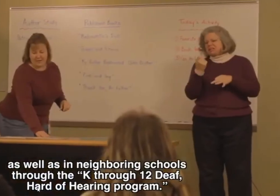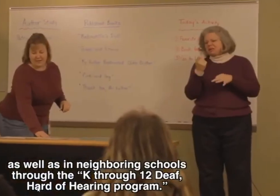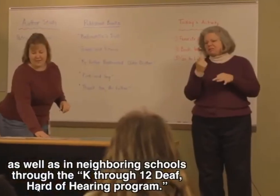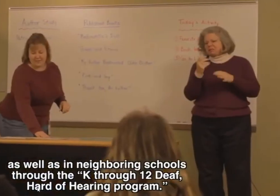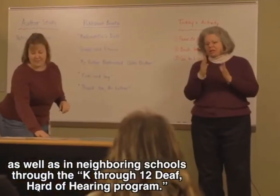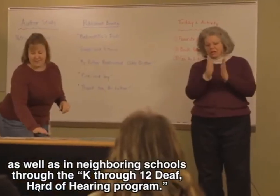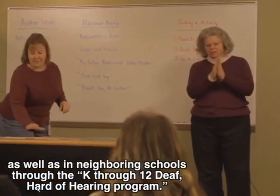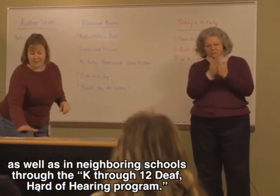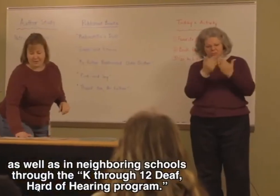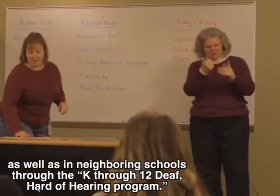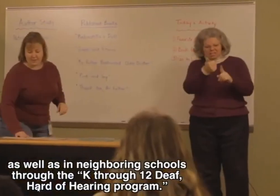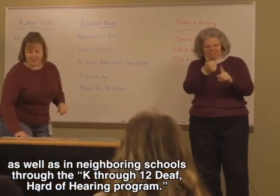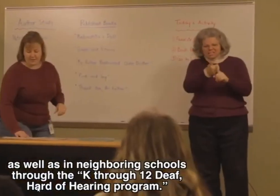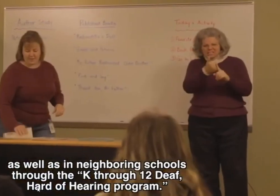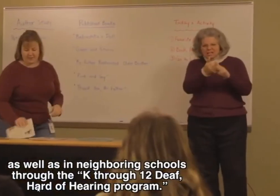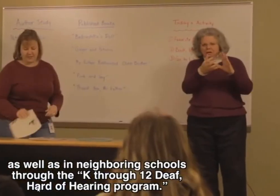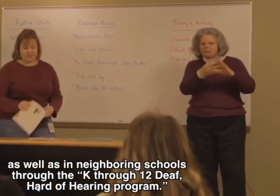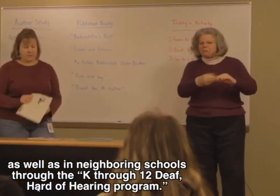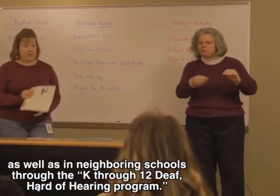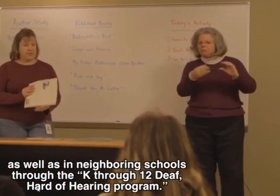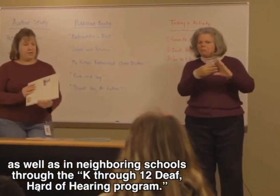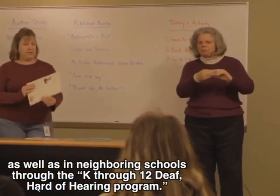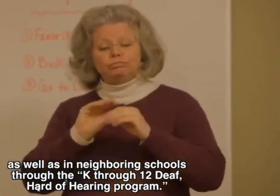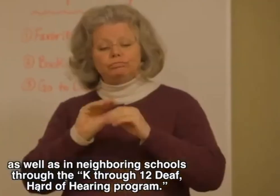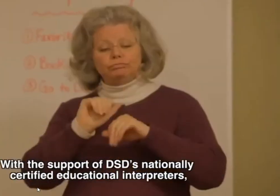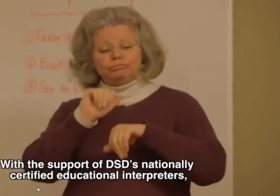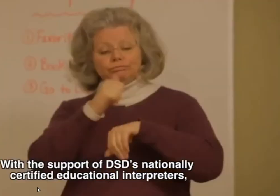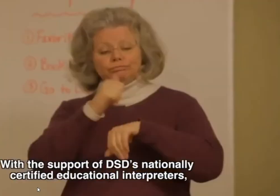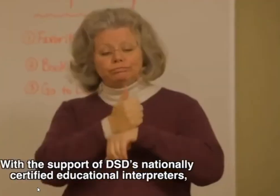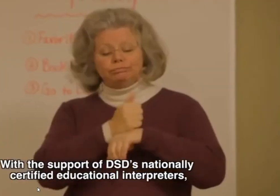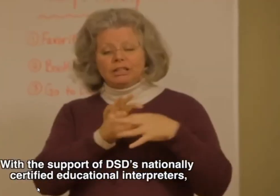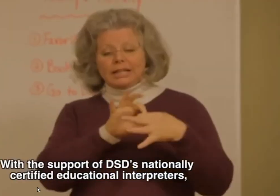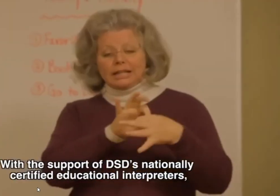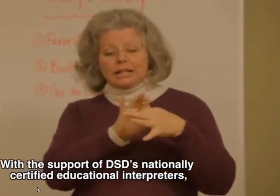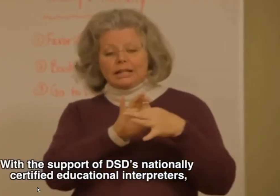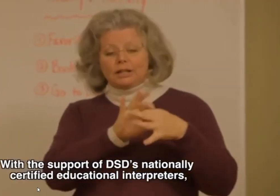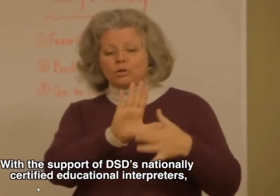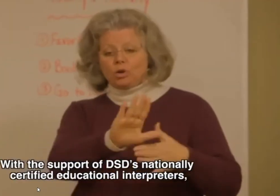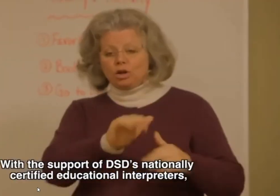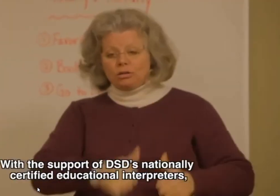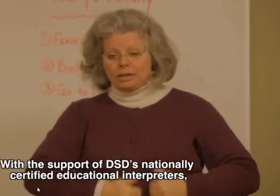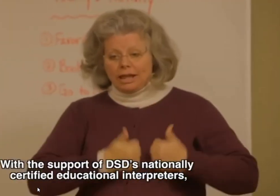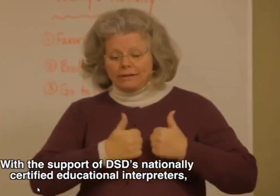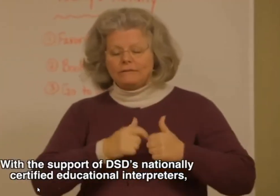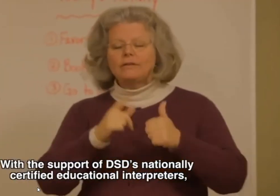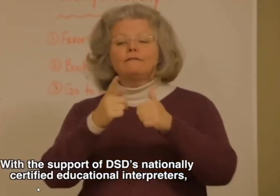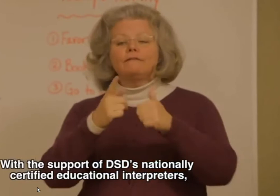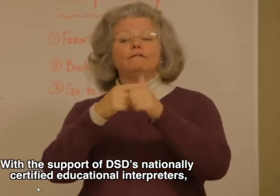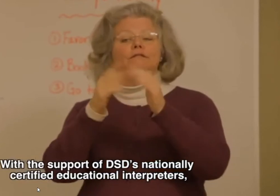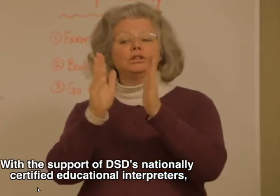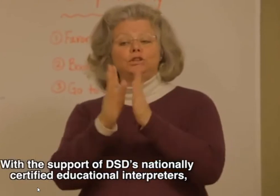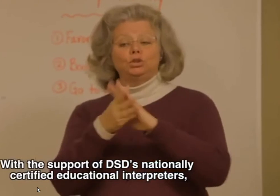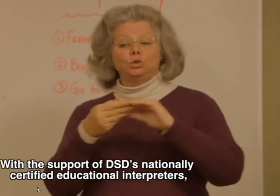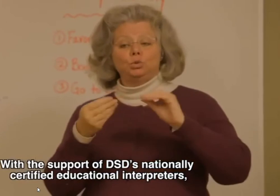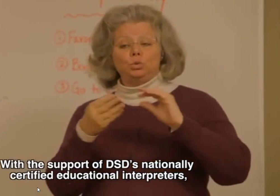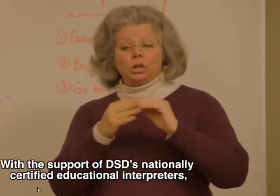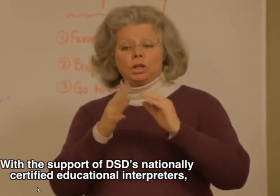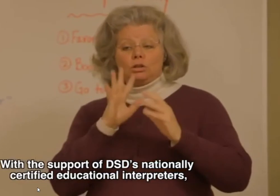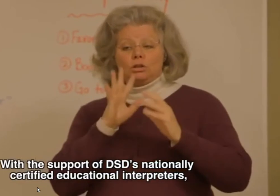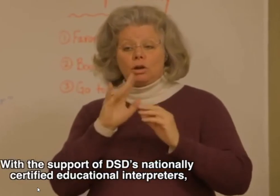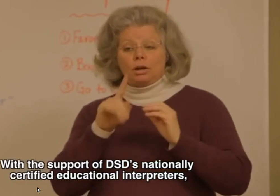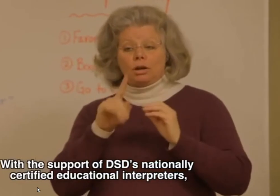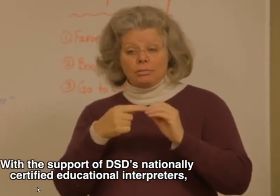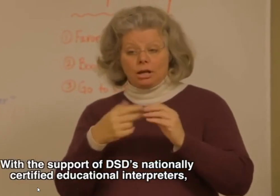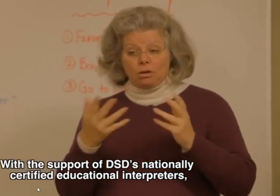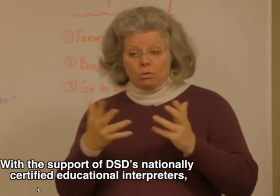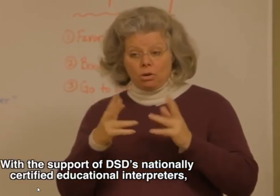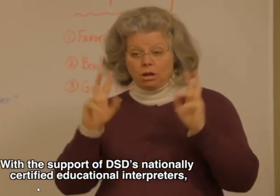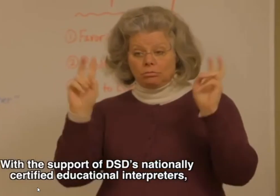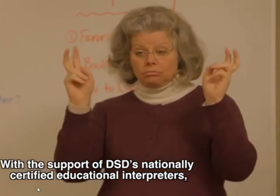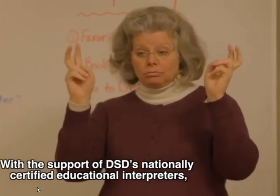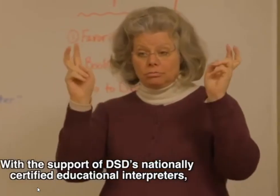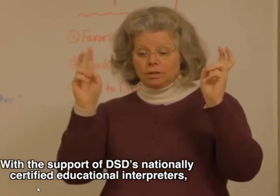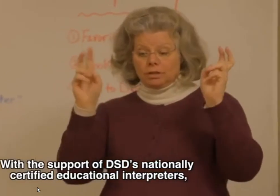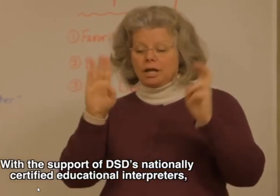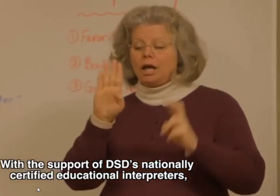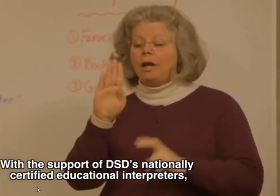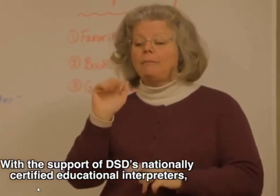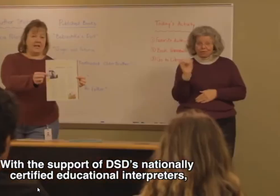certificados nacionalmente, nuestros estudiantes pueden tomar cursos avanzados